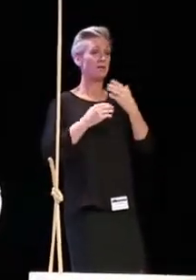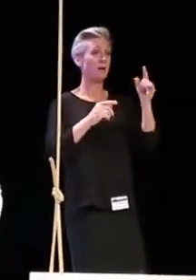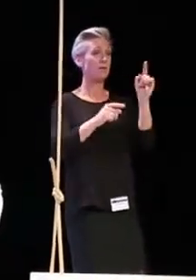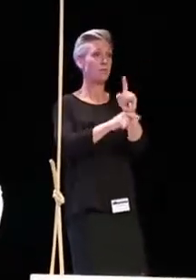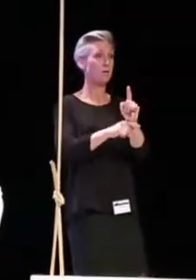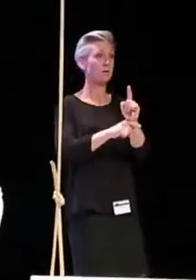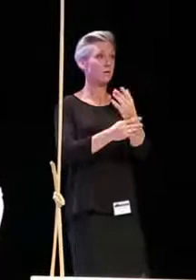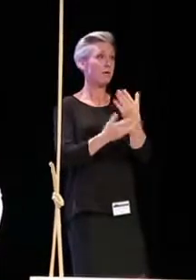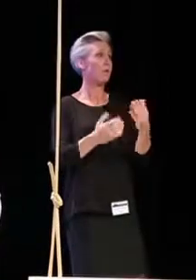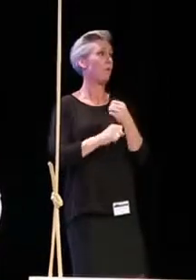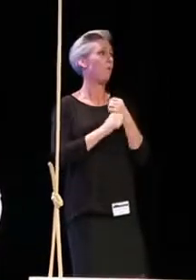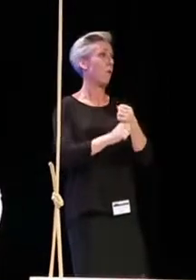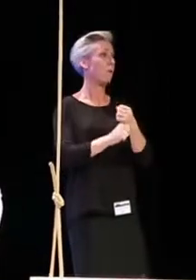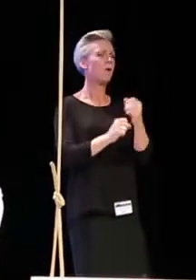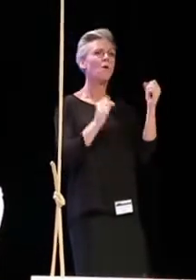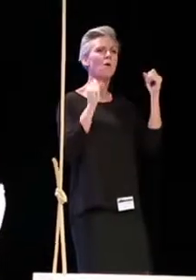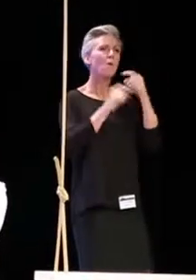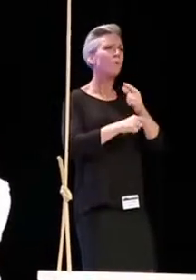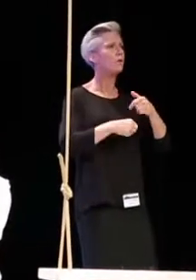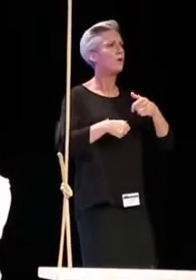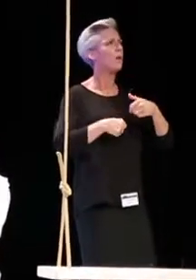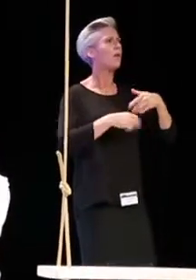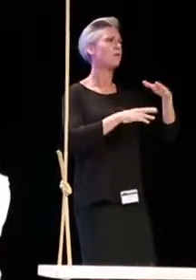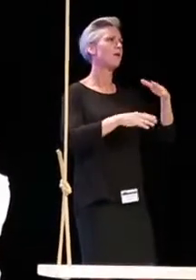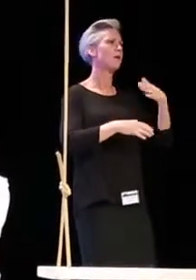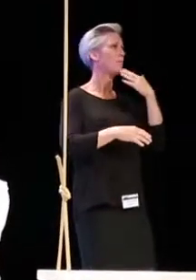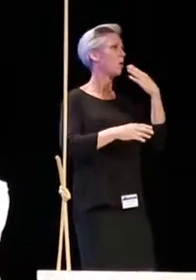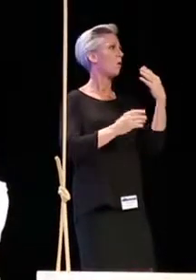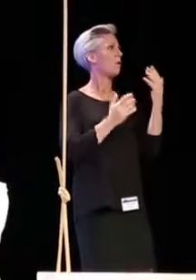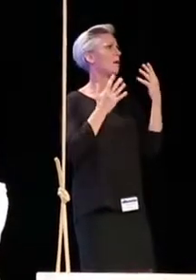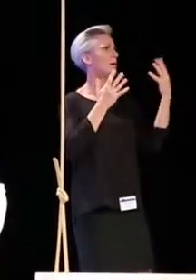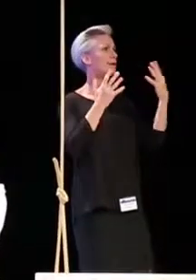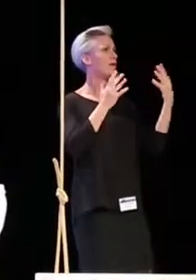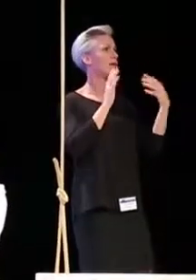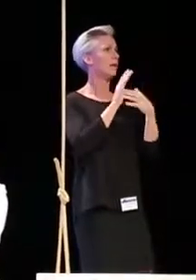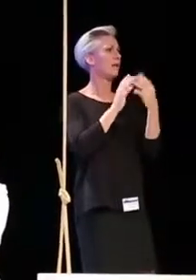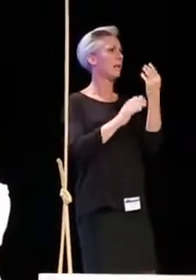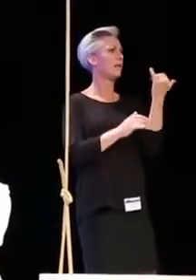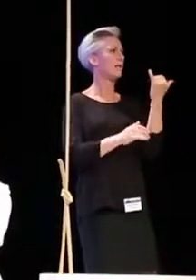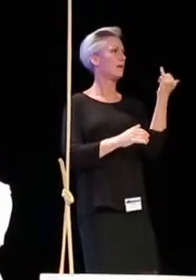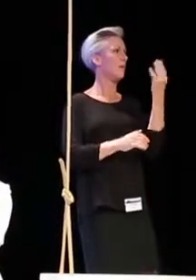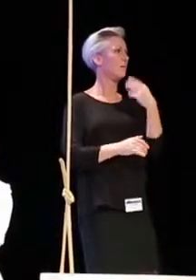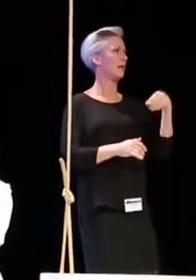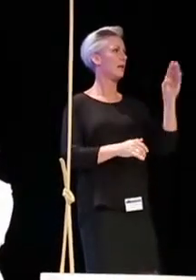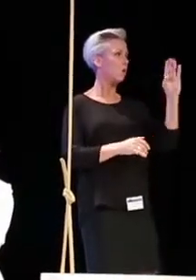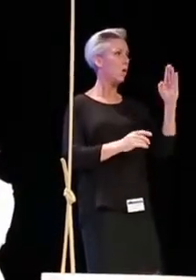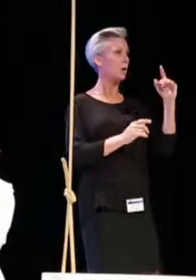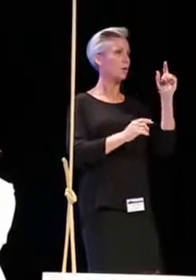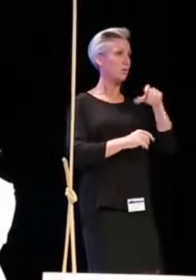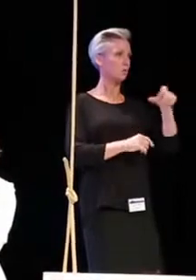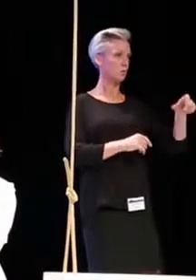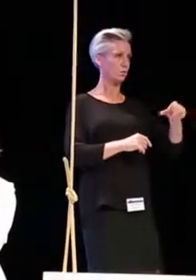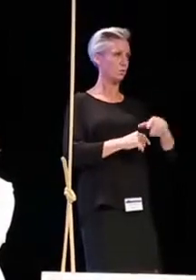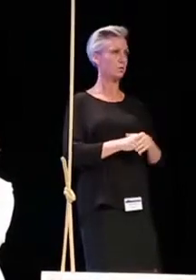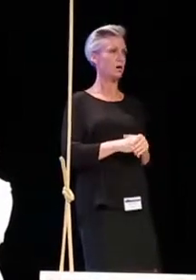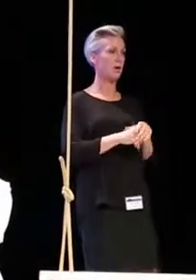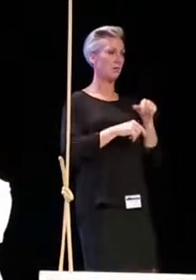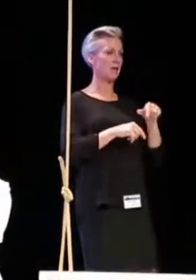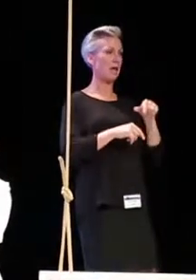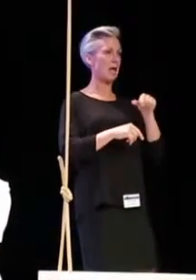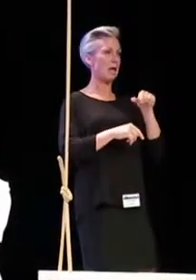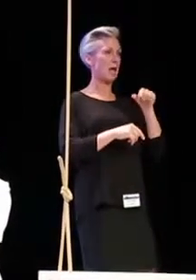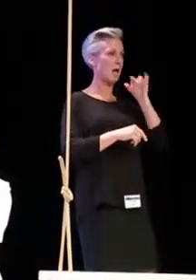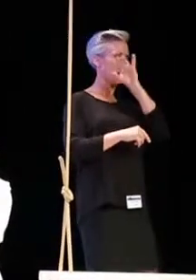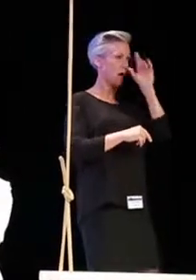inte leverera ett gott liv för 10 miljarder människor på den här gamla